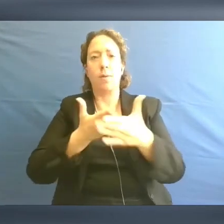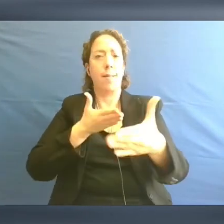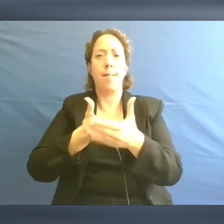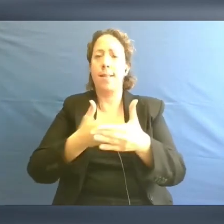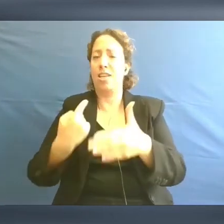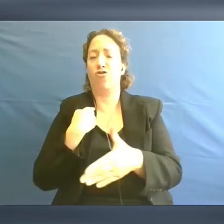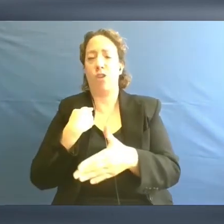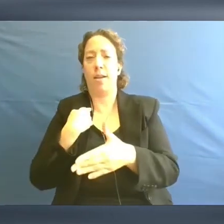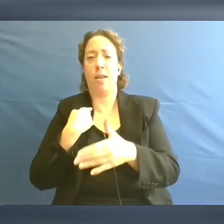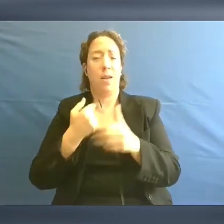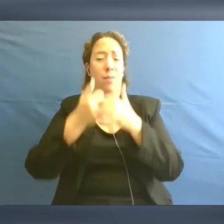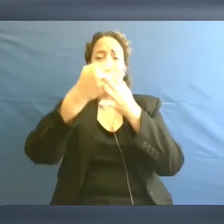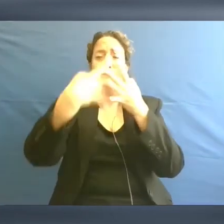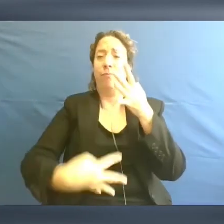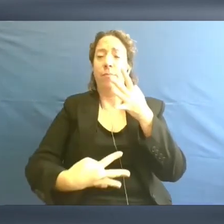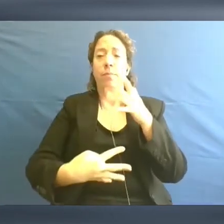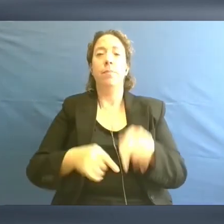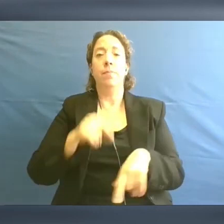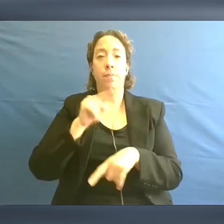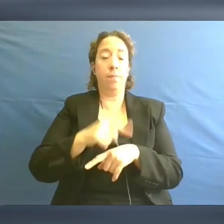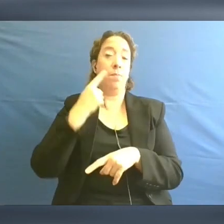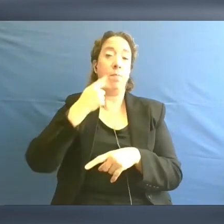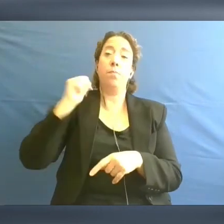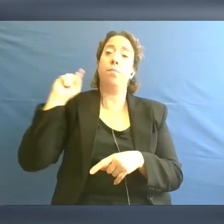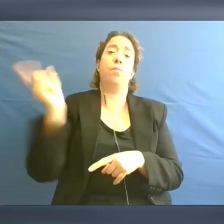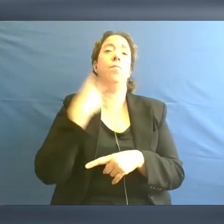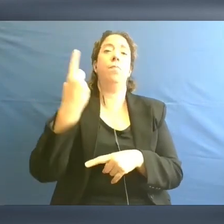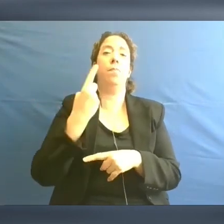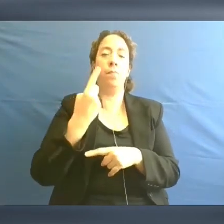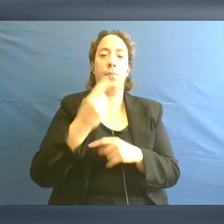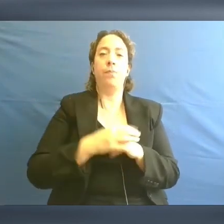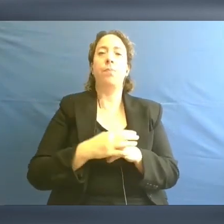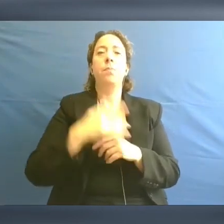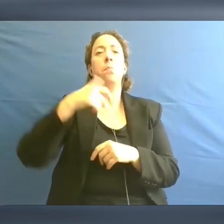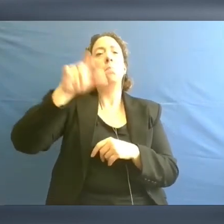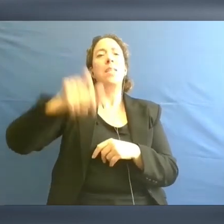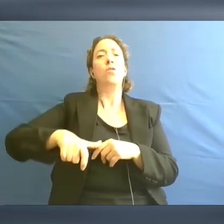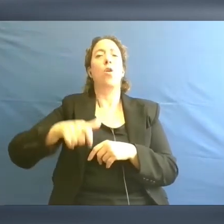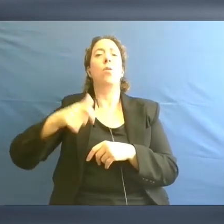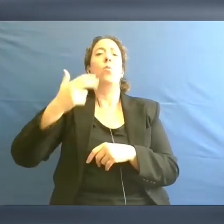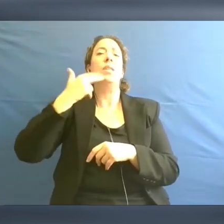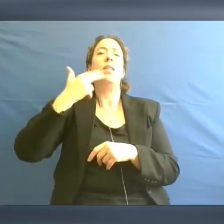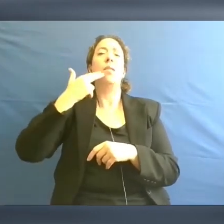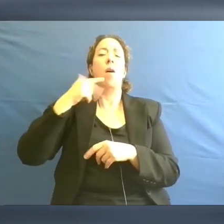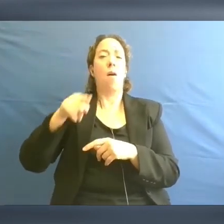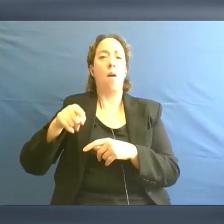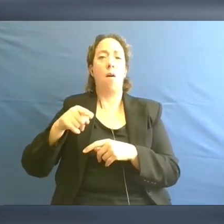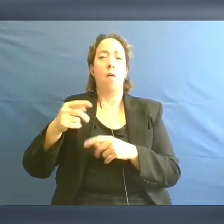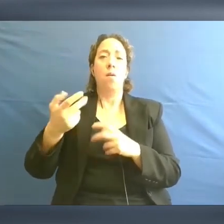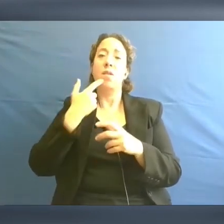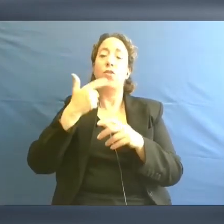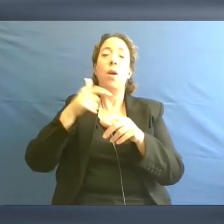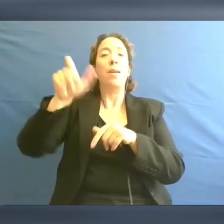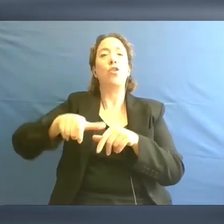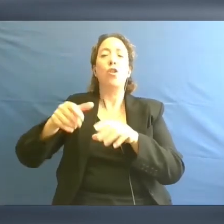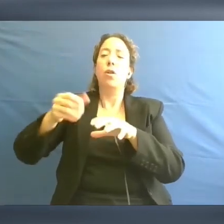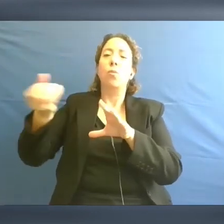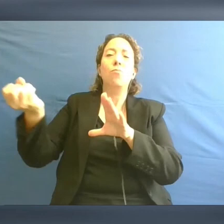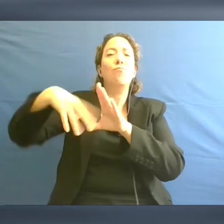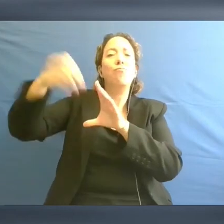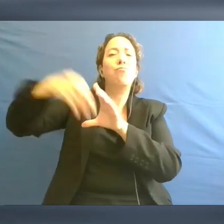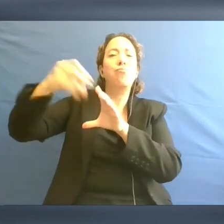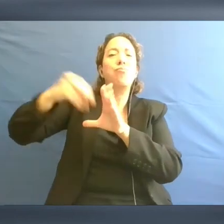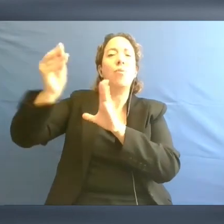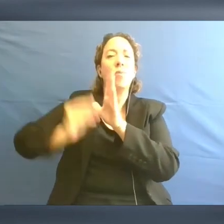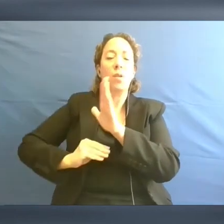ça c'est utile pour tout le monde. C'est utile déjà pour les utilisateurs finaux des règles. Donc pour les producteurs de contenu, ça permet de mieux comprendre